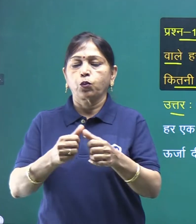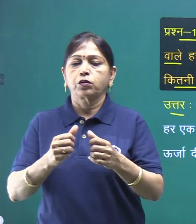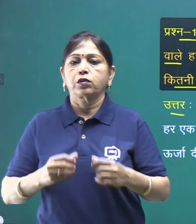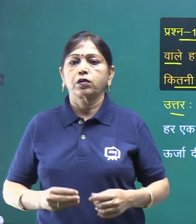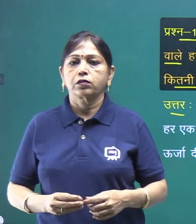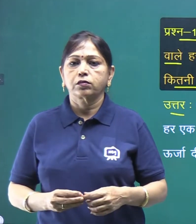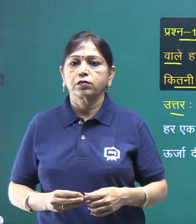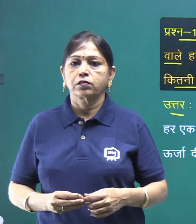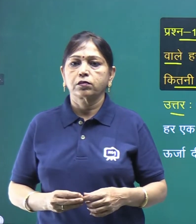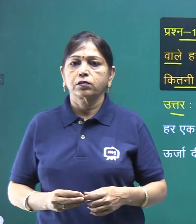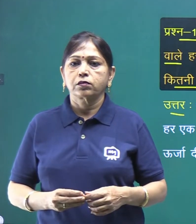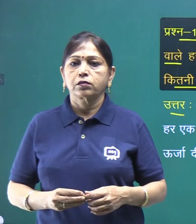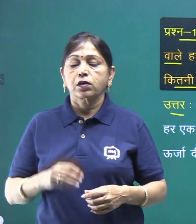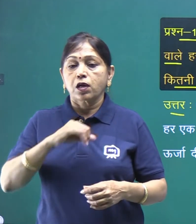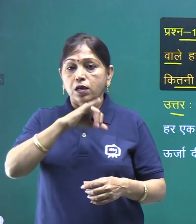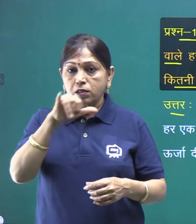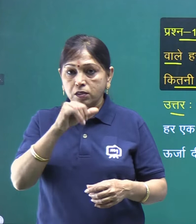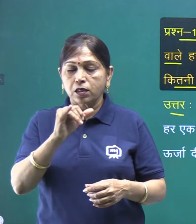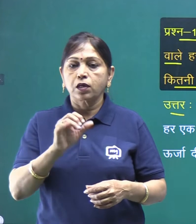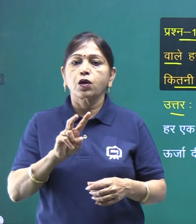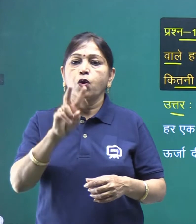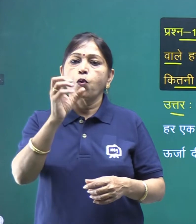उत्तर 6 वोल्ट बैटरी से